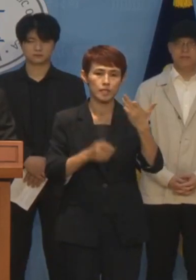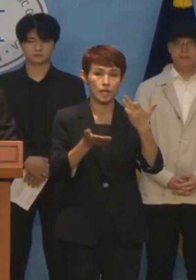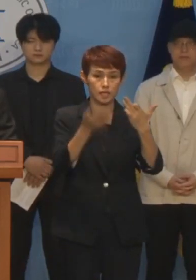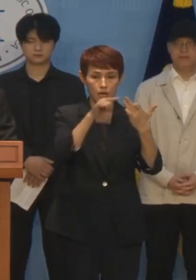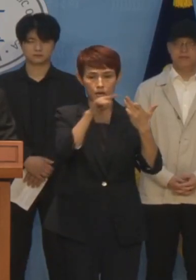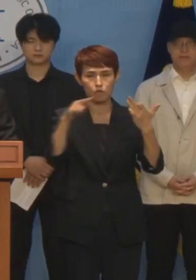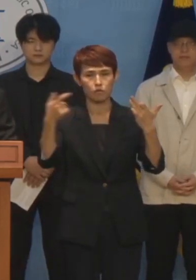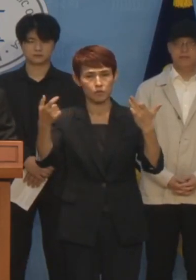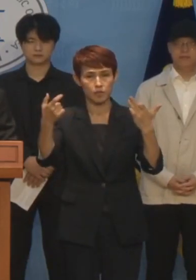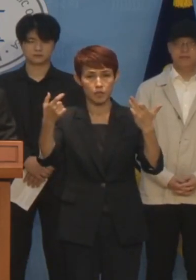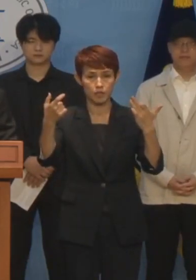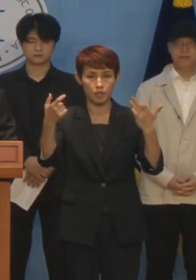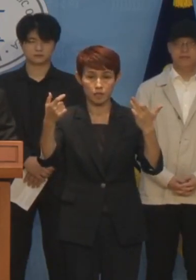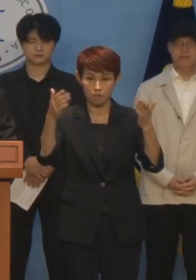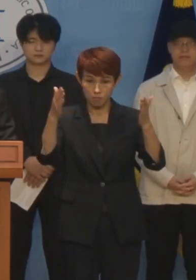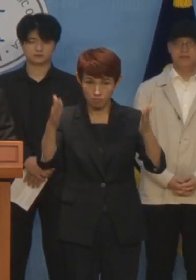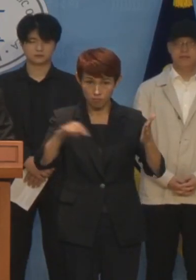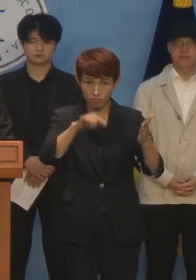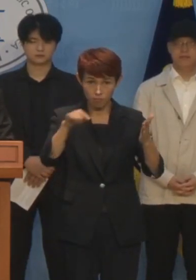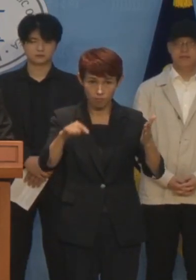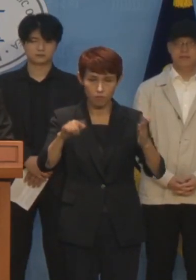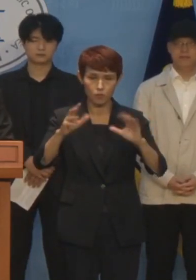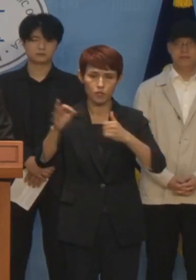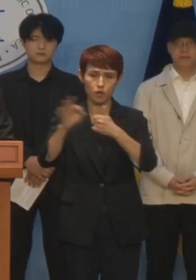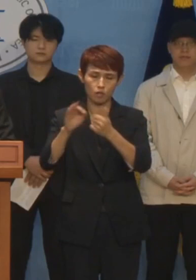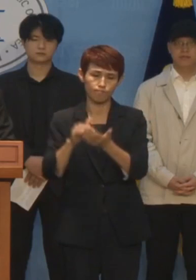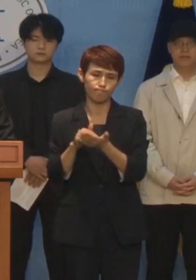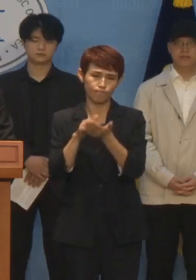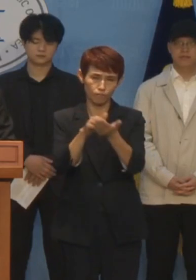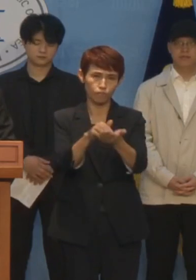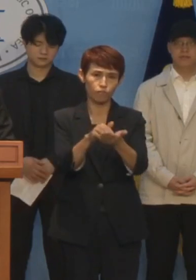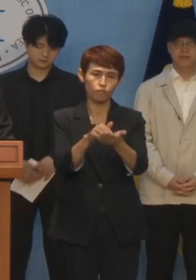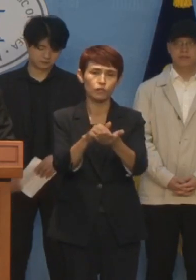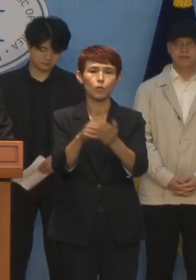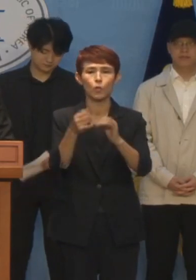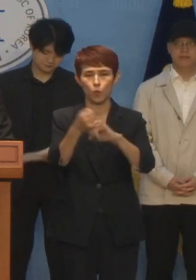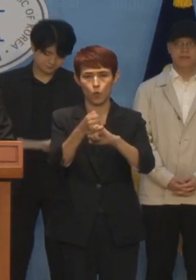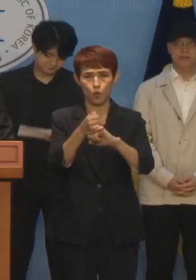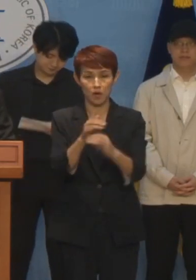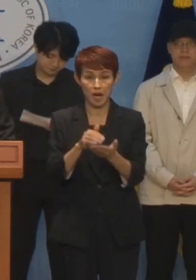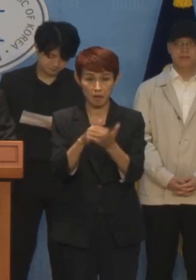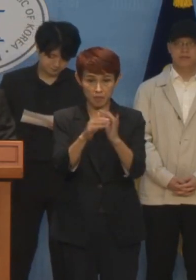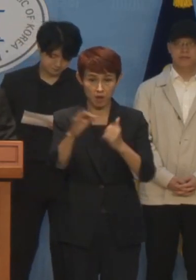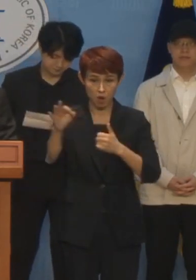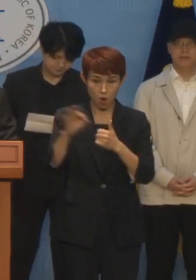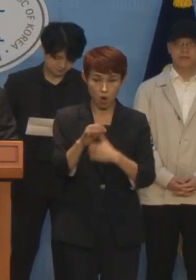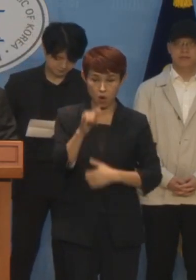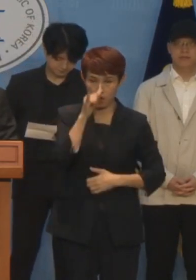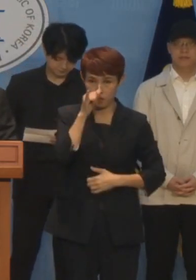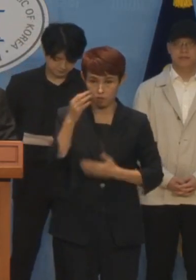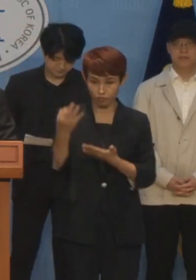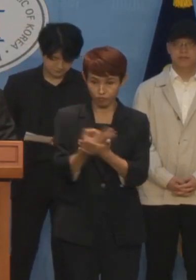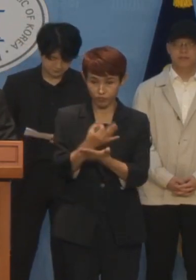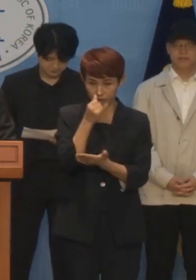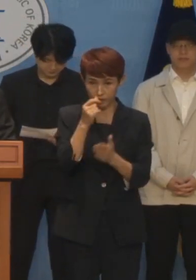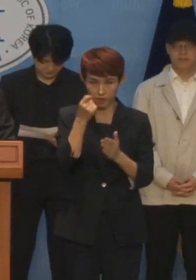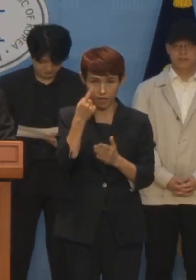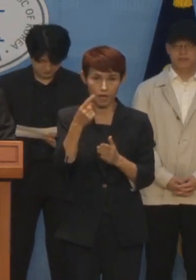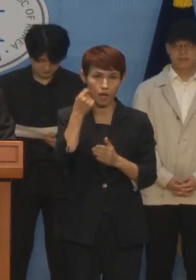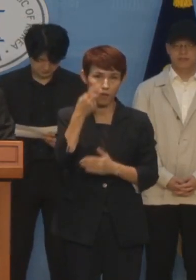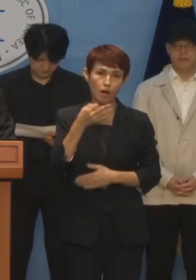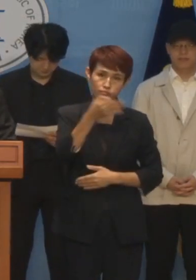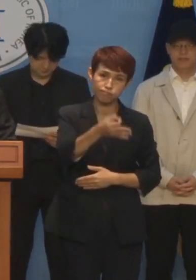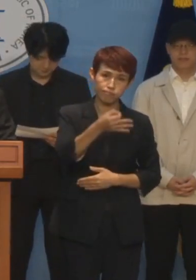미만의 국민은 국민연금에 반드시 가입해야 하며 가입자는 소득이 있을 때 매월 꾸준히